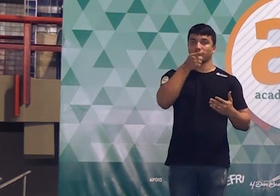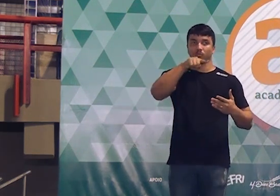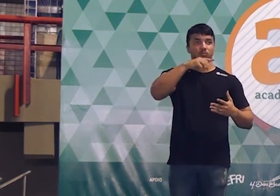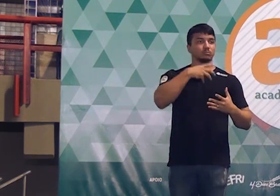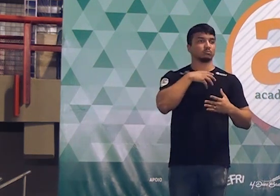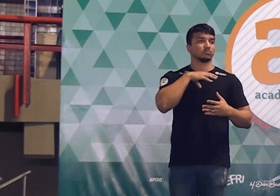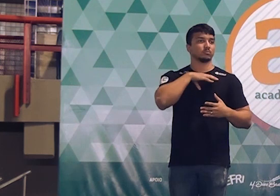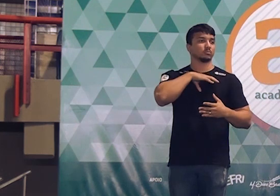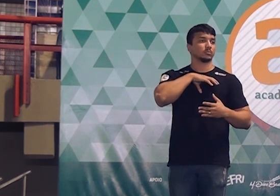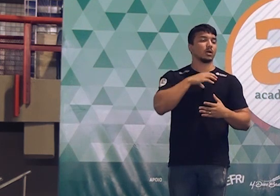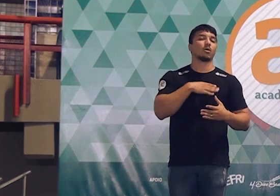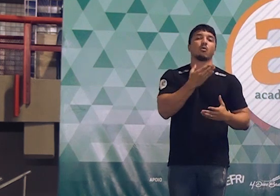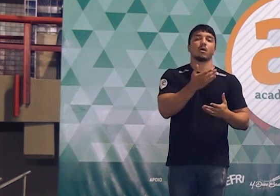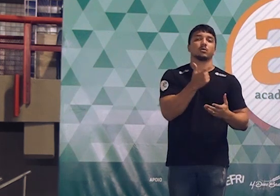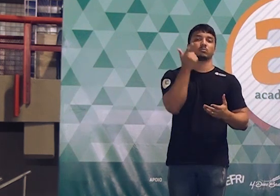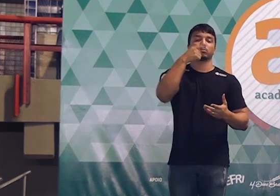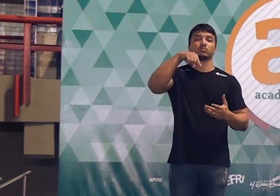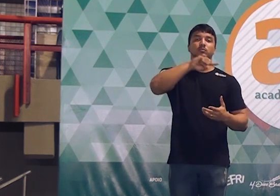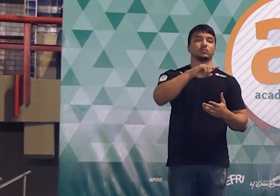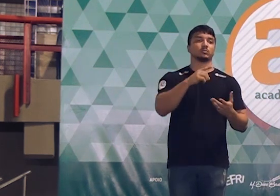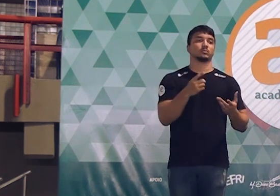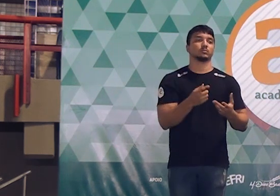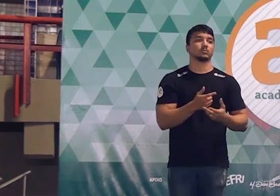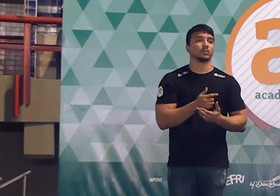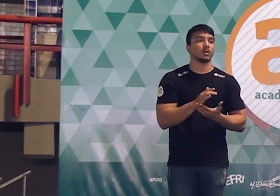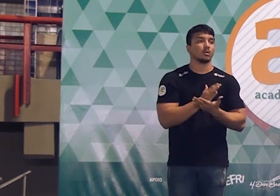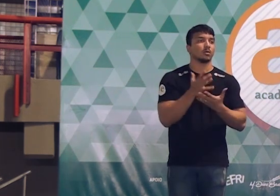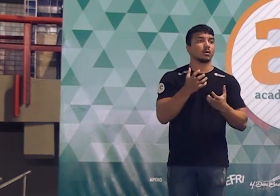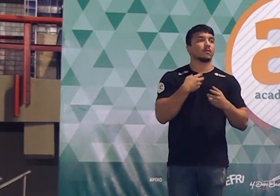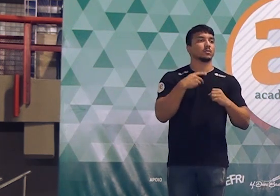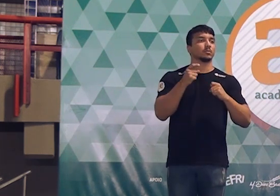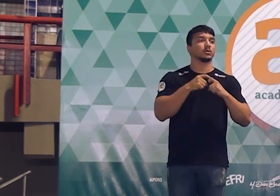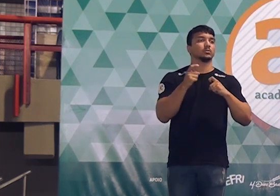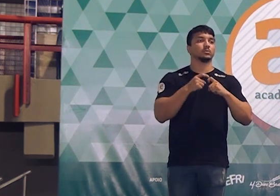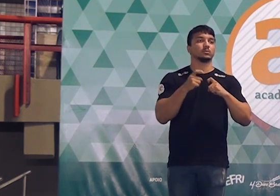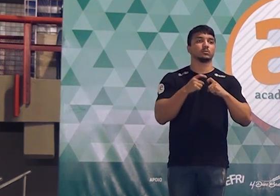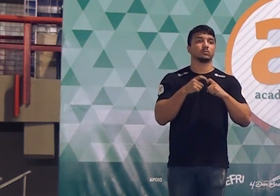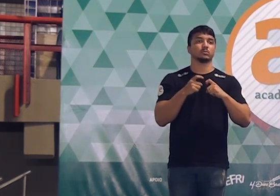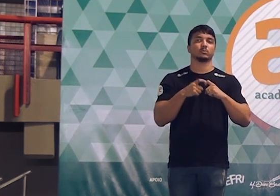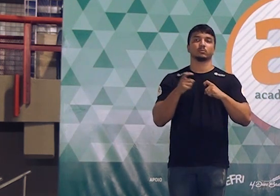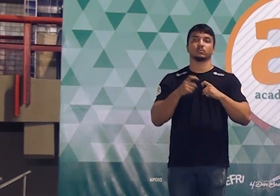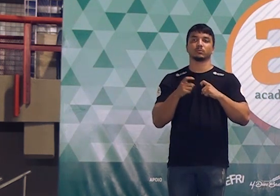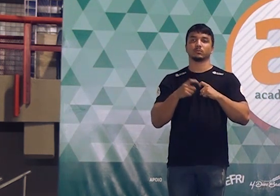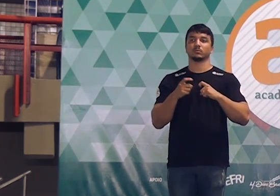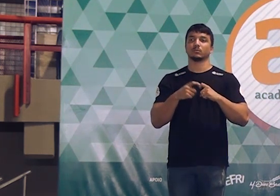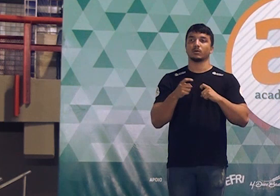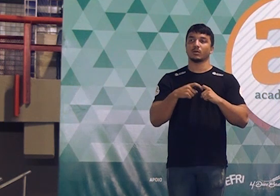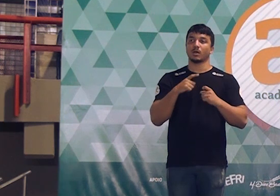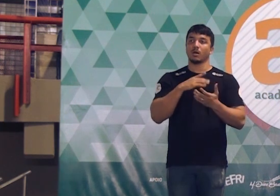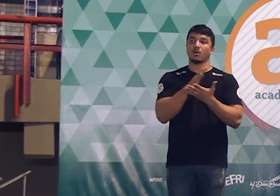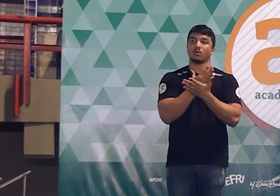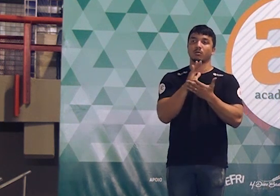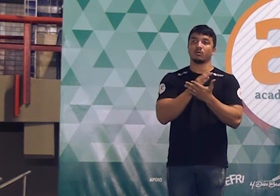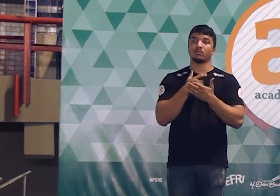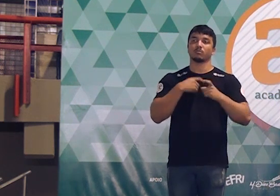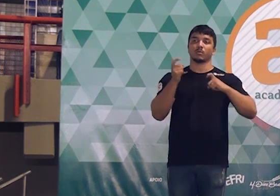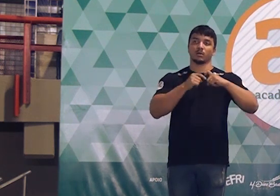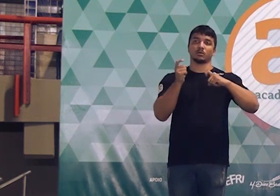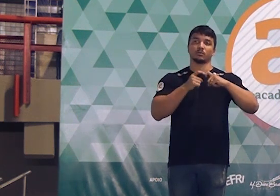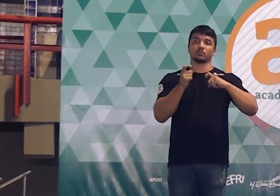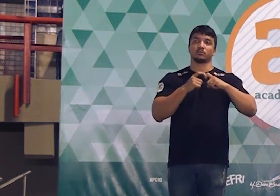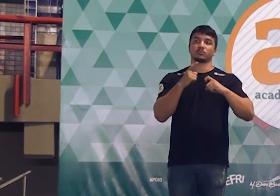vocês têm que fazer na vida, tá? Alguém aqui quer fazer medicina? Tem alguns futuros médicos